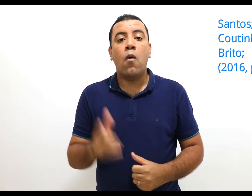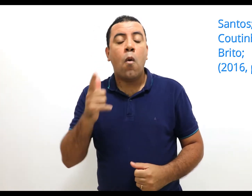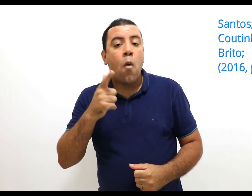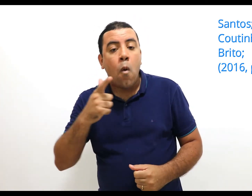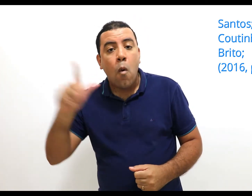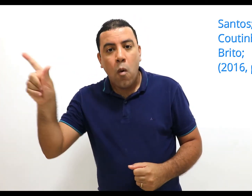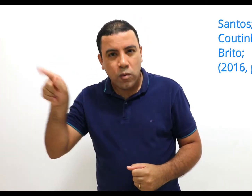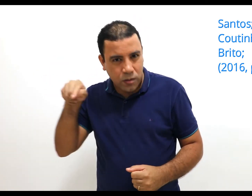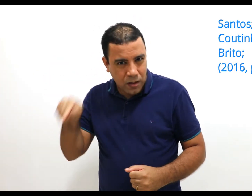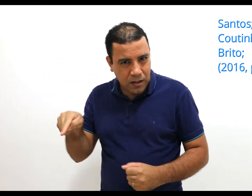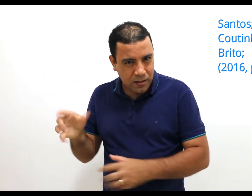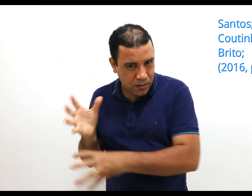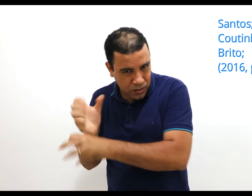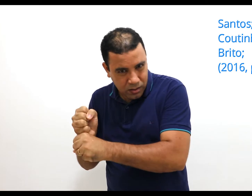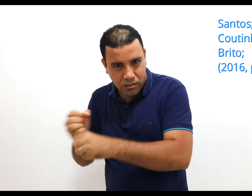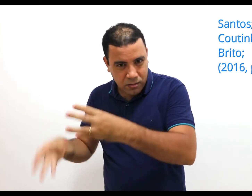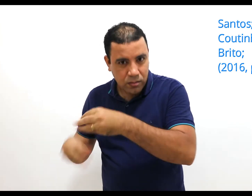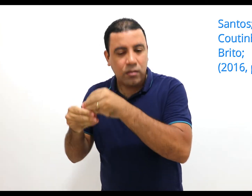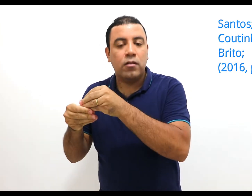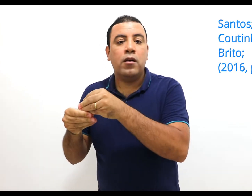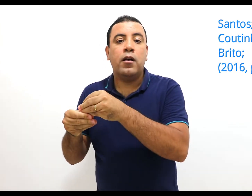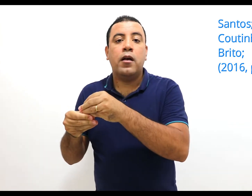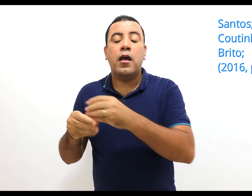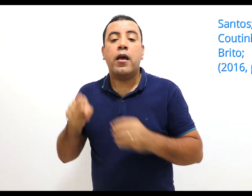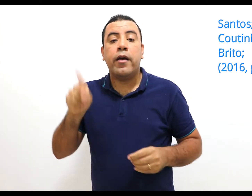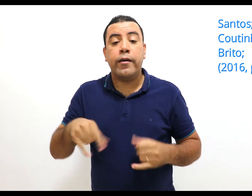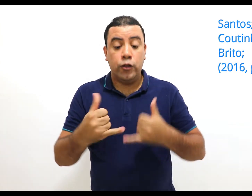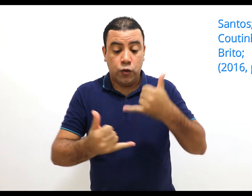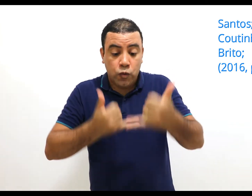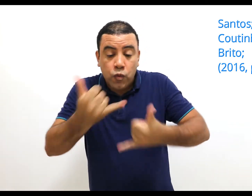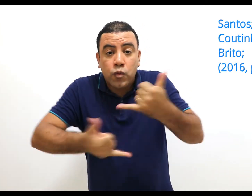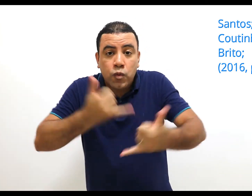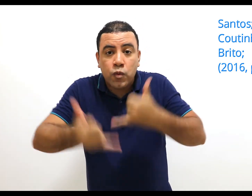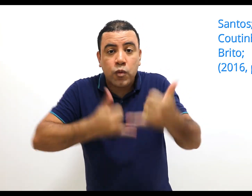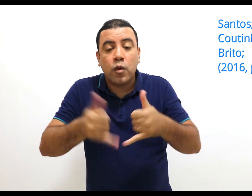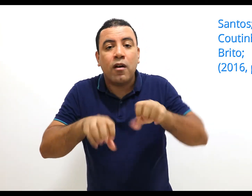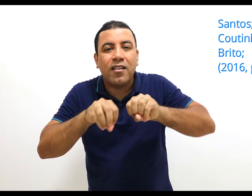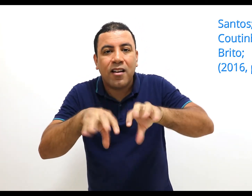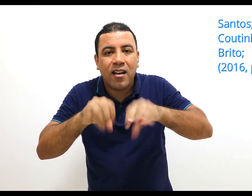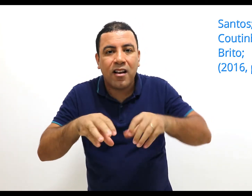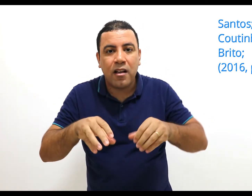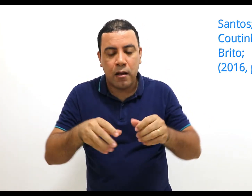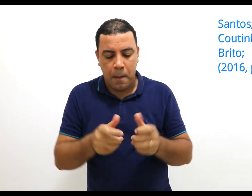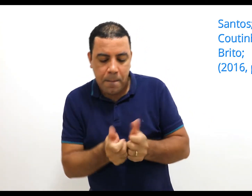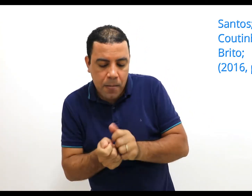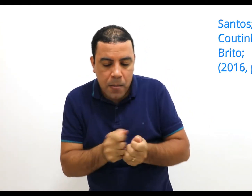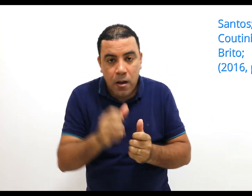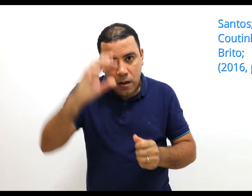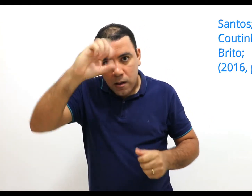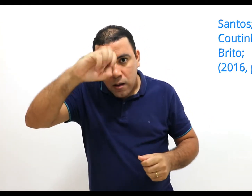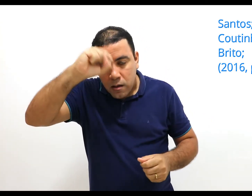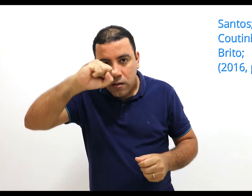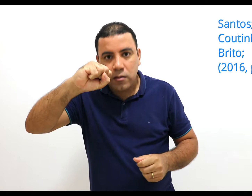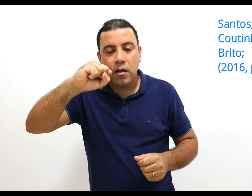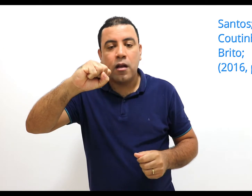Além desses, foram incluídos, neste último percentual, os jogos